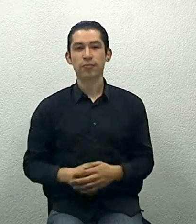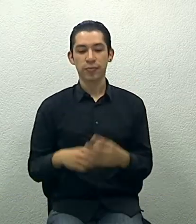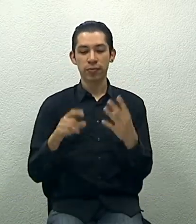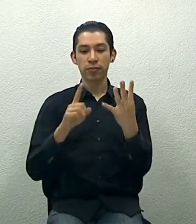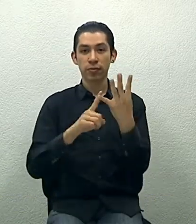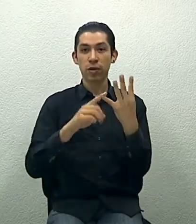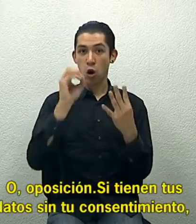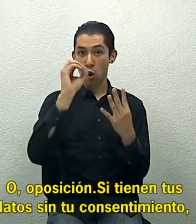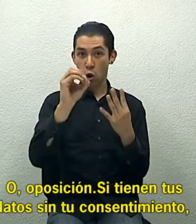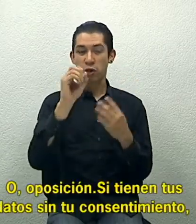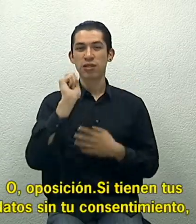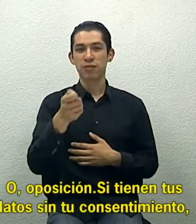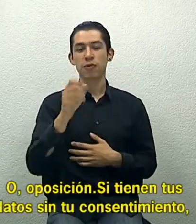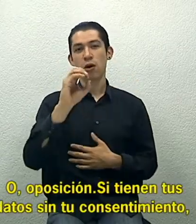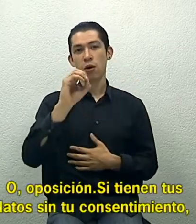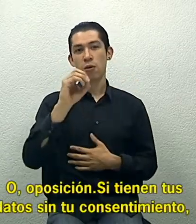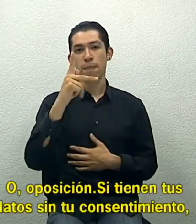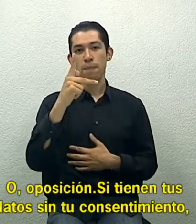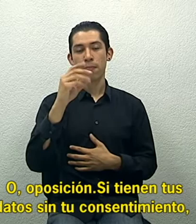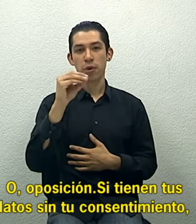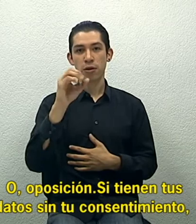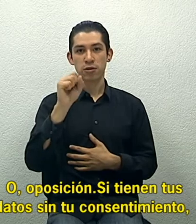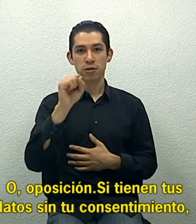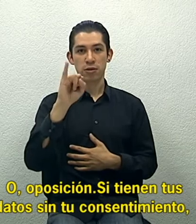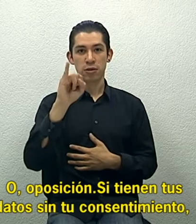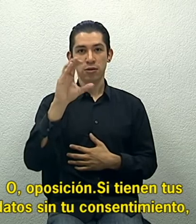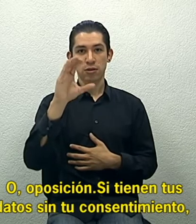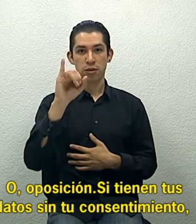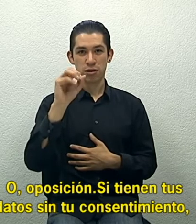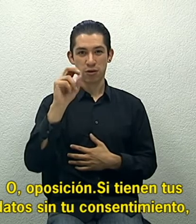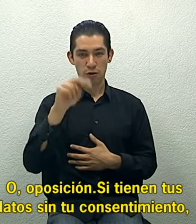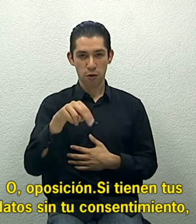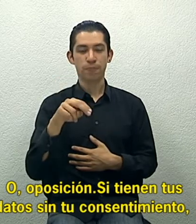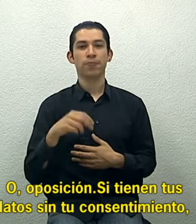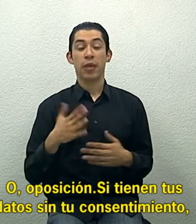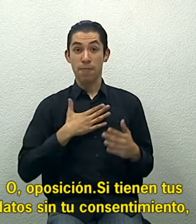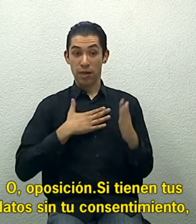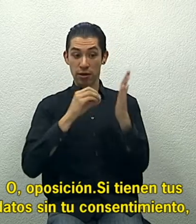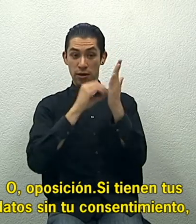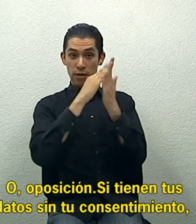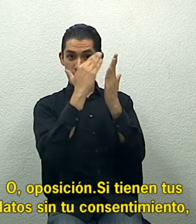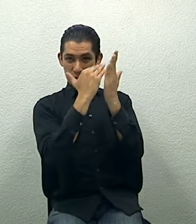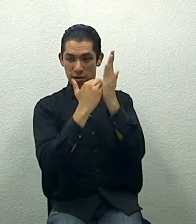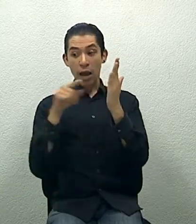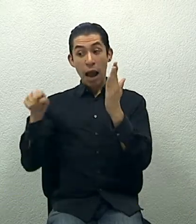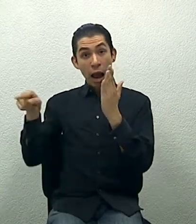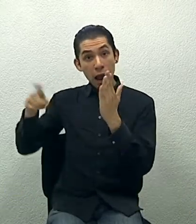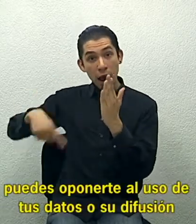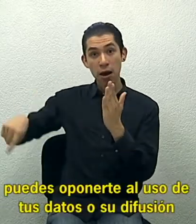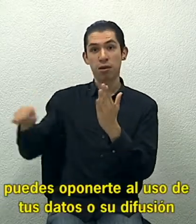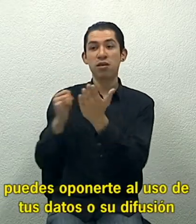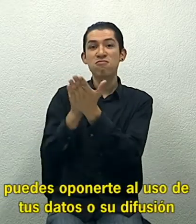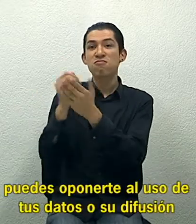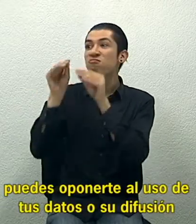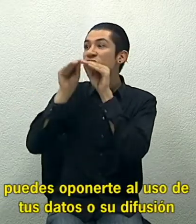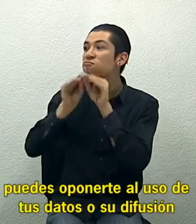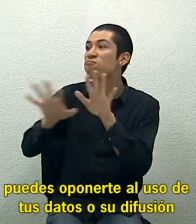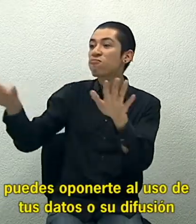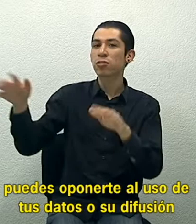o oposición si tienen tus datos sin tu consentimiento puedes o ponerte al uso